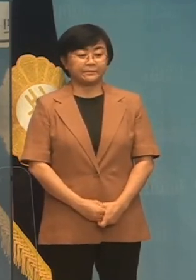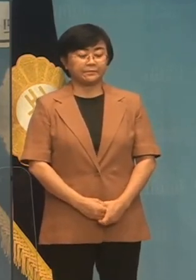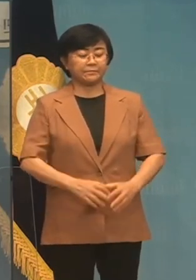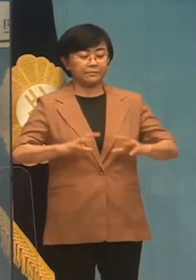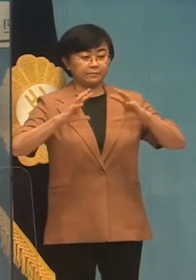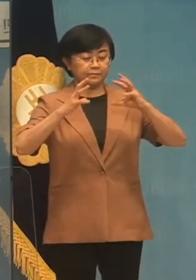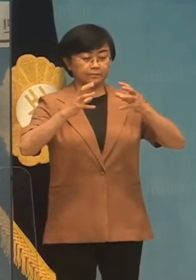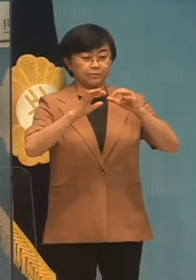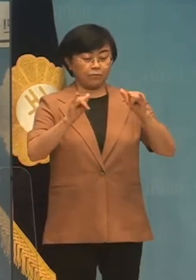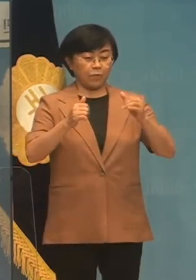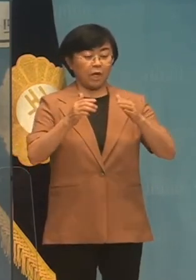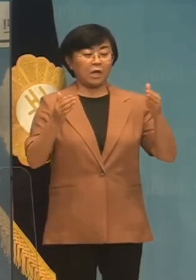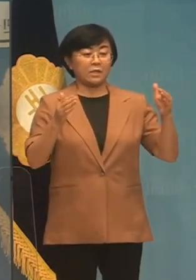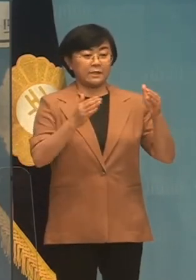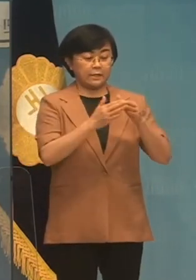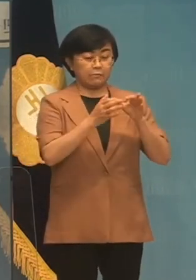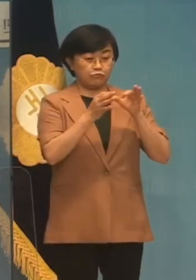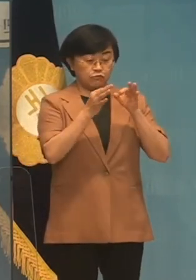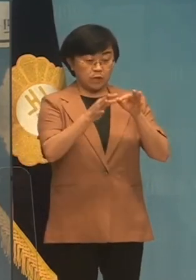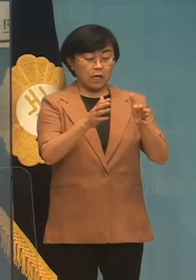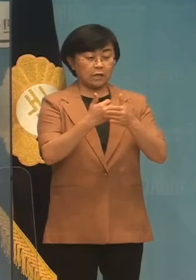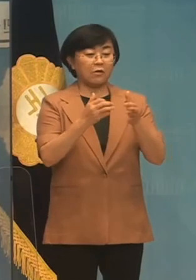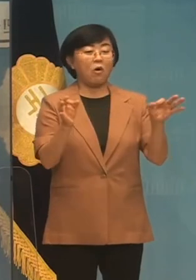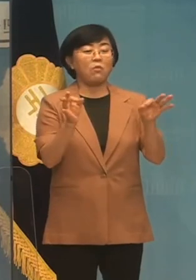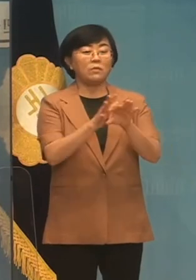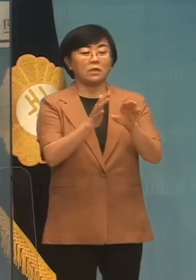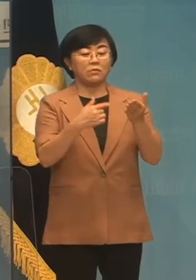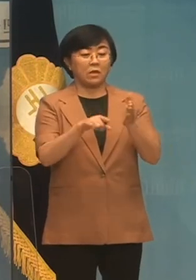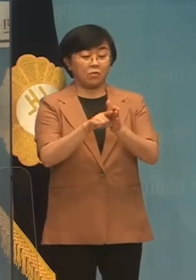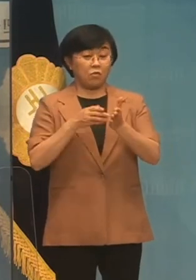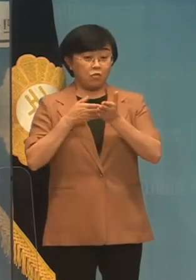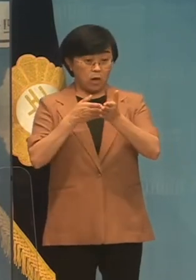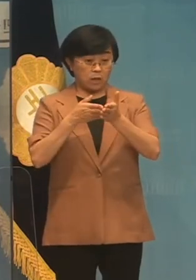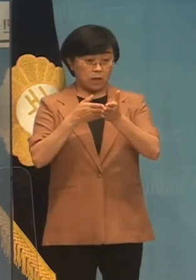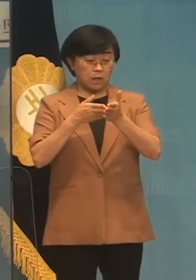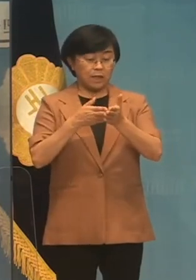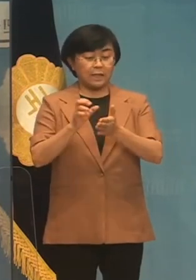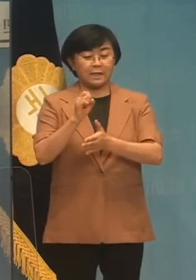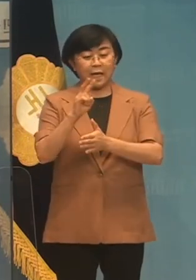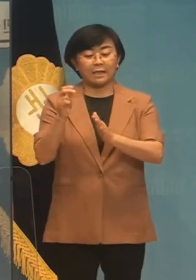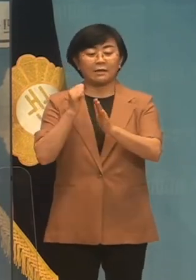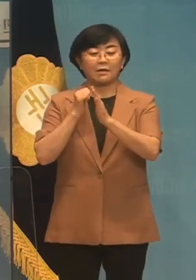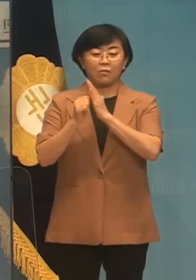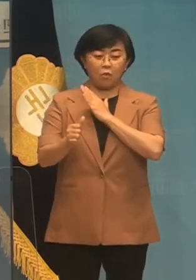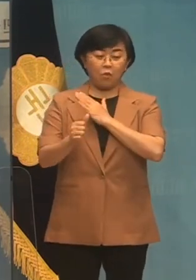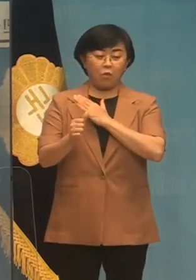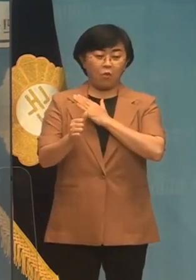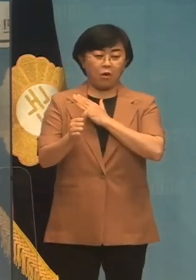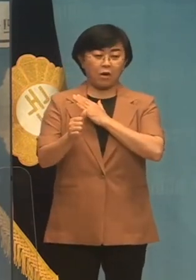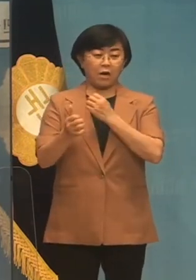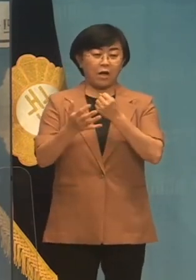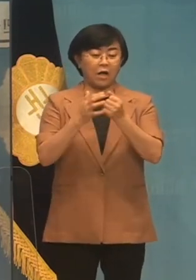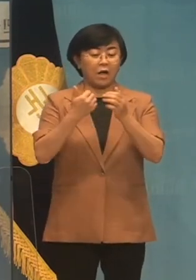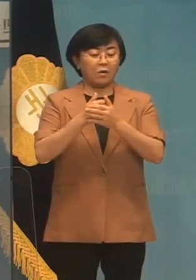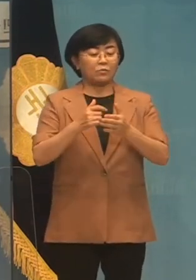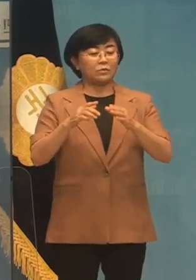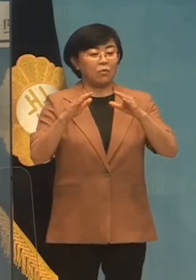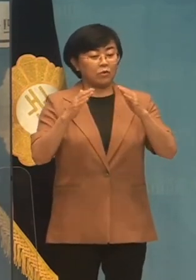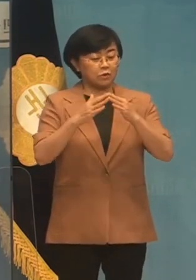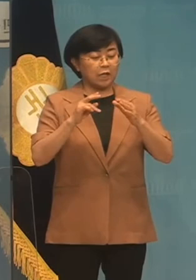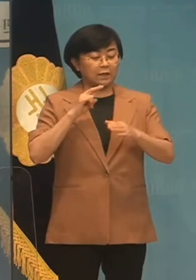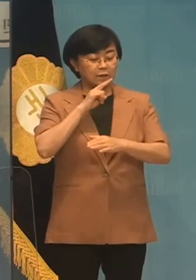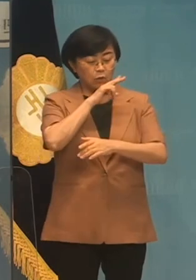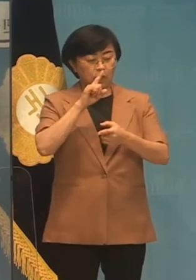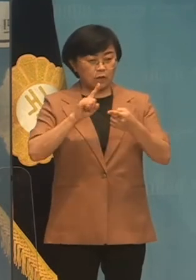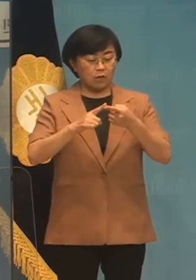온 국민이 부동산 투기 척결을 요구하는데 제1야당 대표가 부동산 투기 의혹